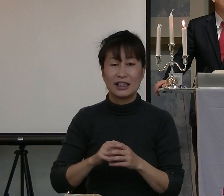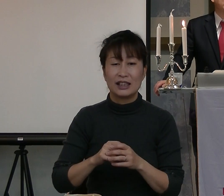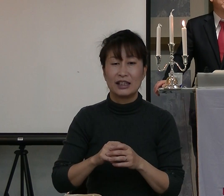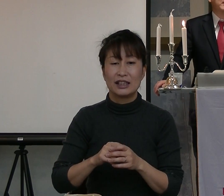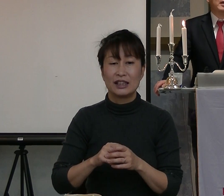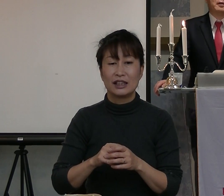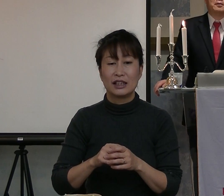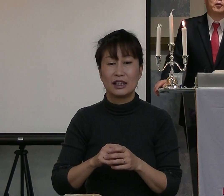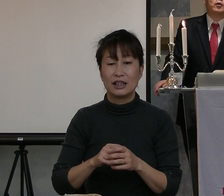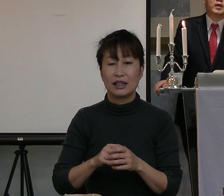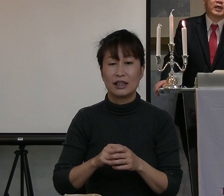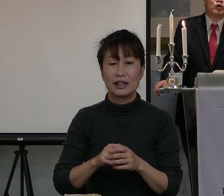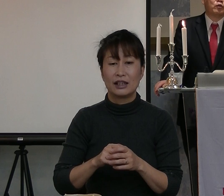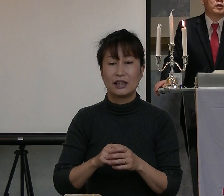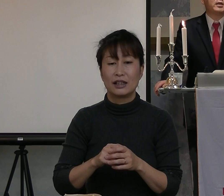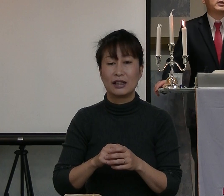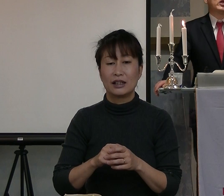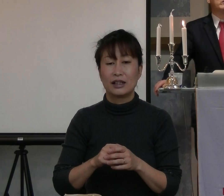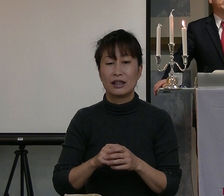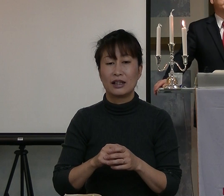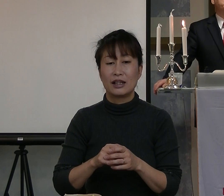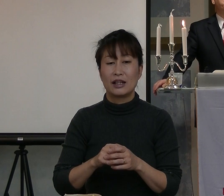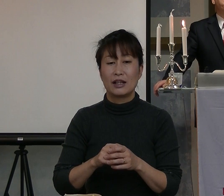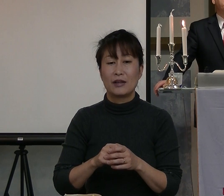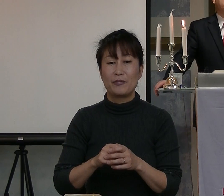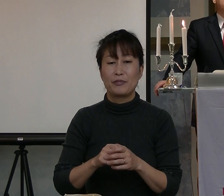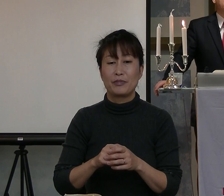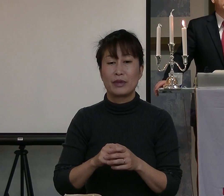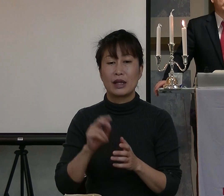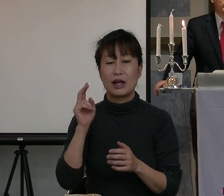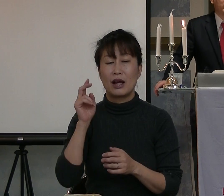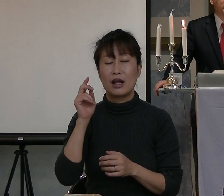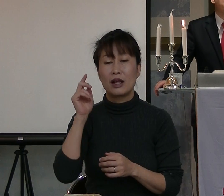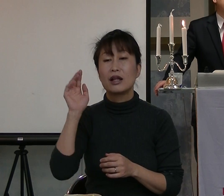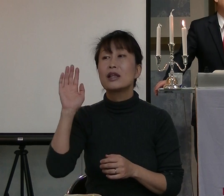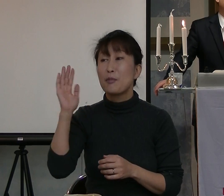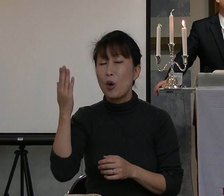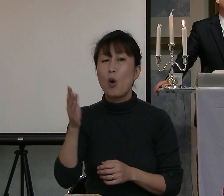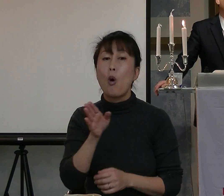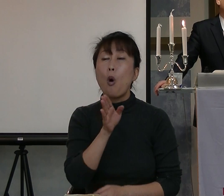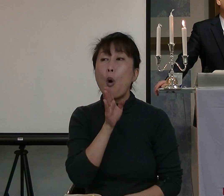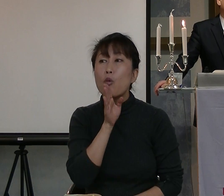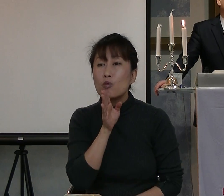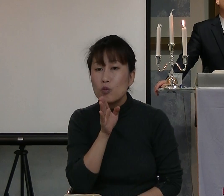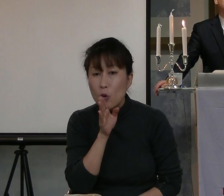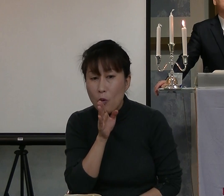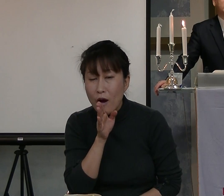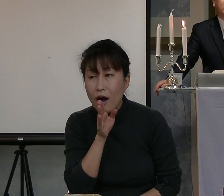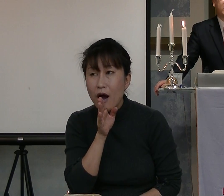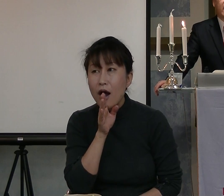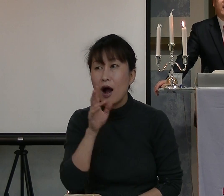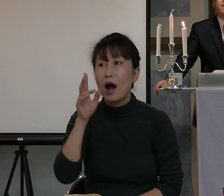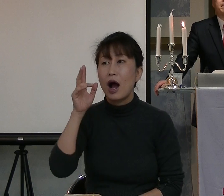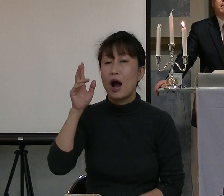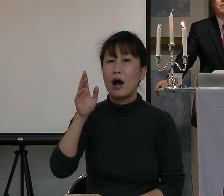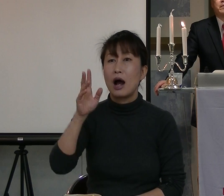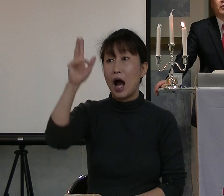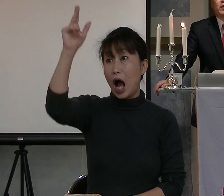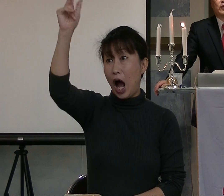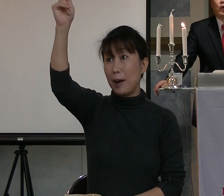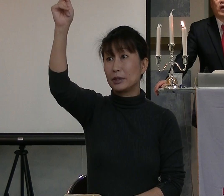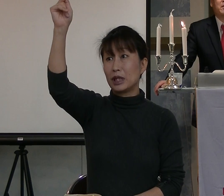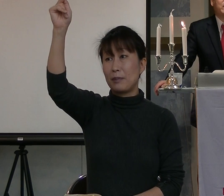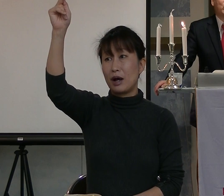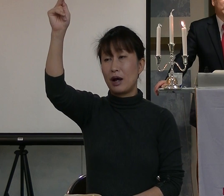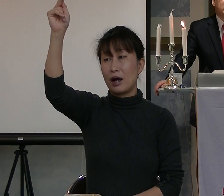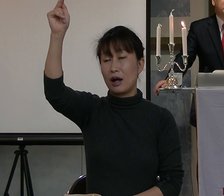したものかなと思ったんですけども、本当に神が人となられて、